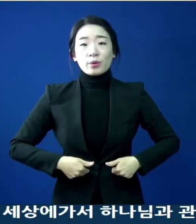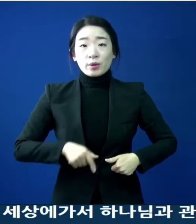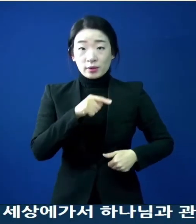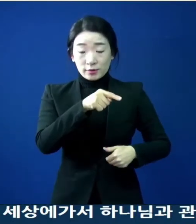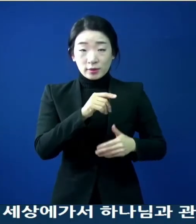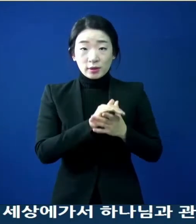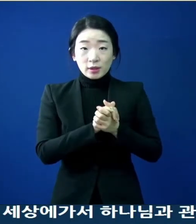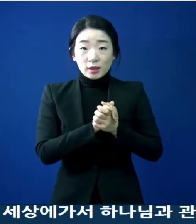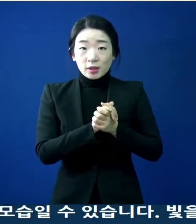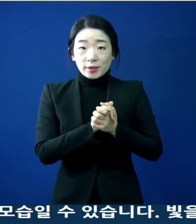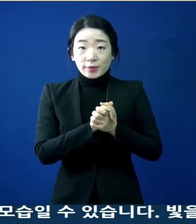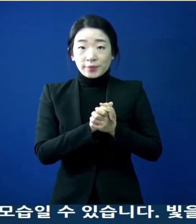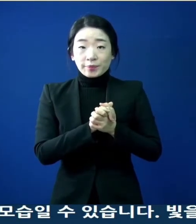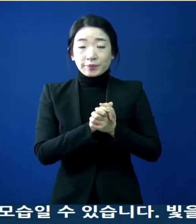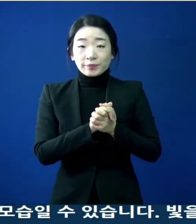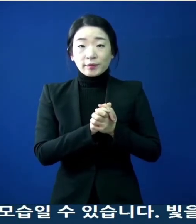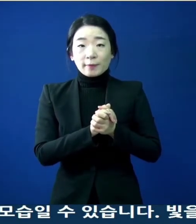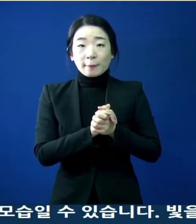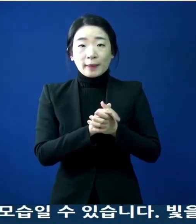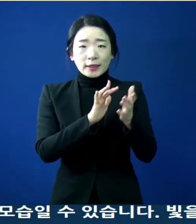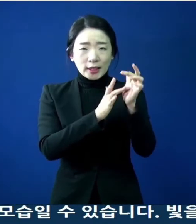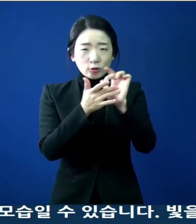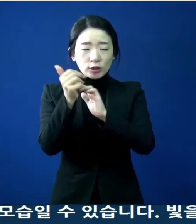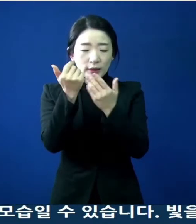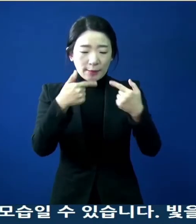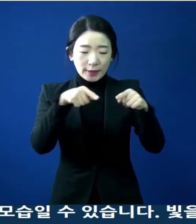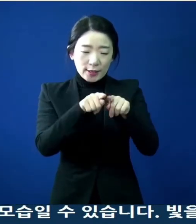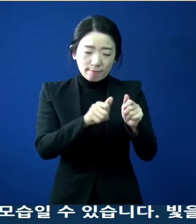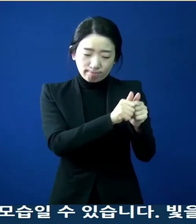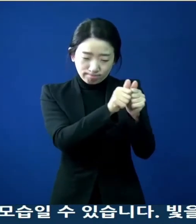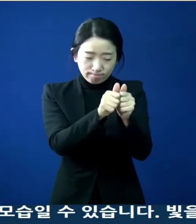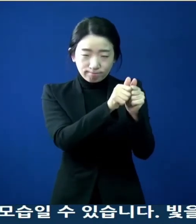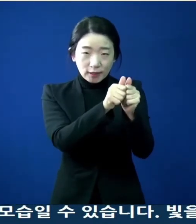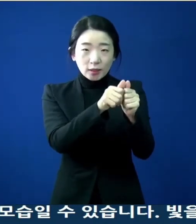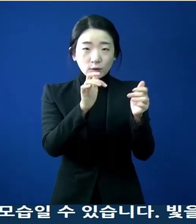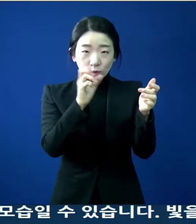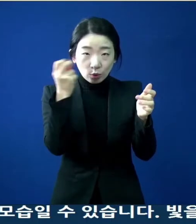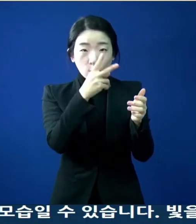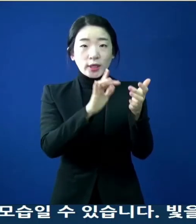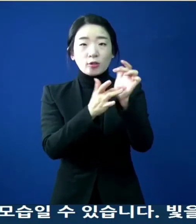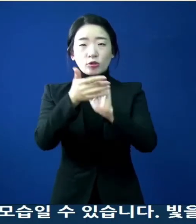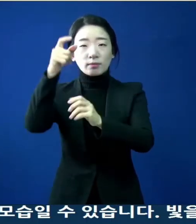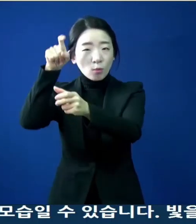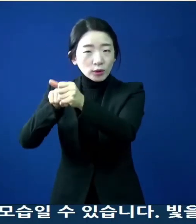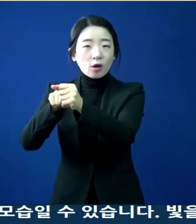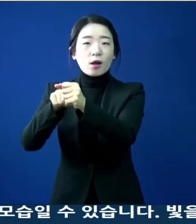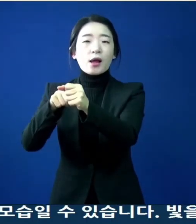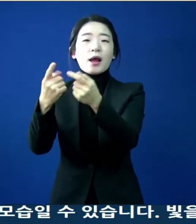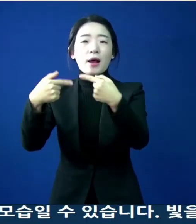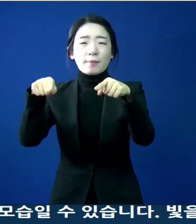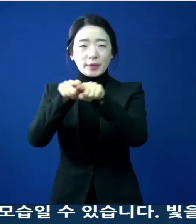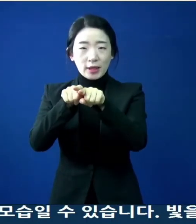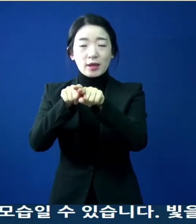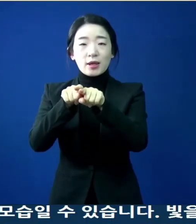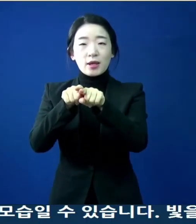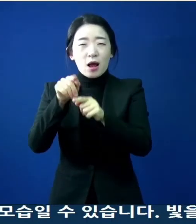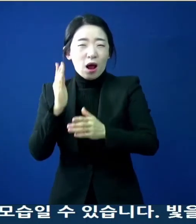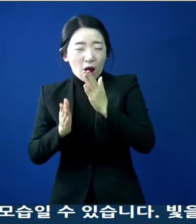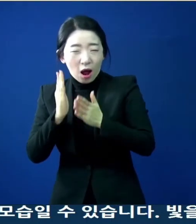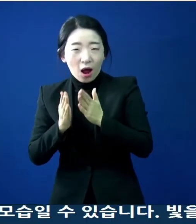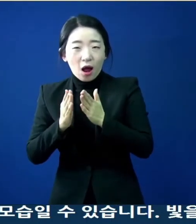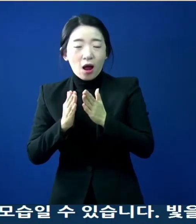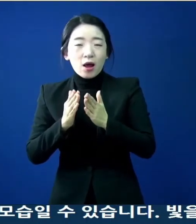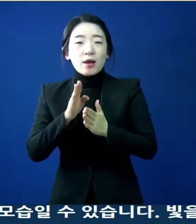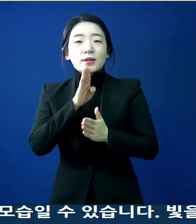일을, 그 목적을 향하여 달려나가는 그런 마음의 싱싱함이